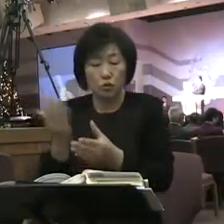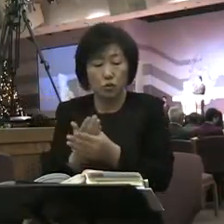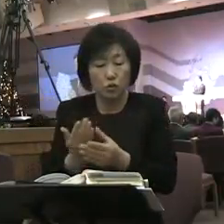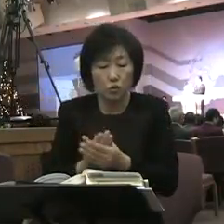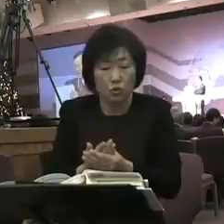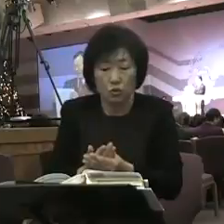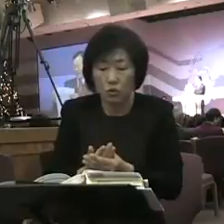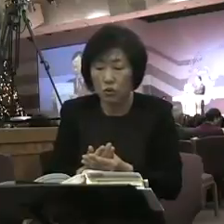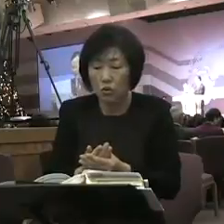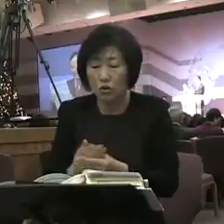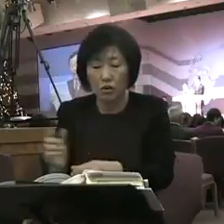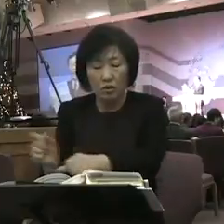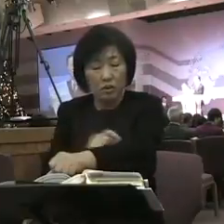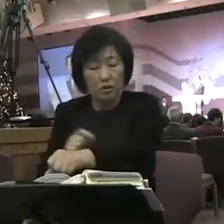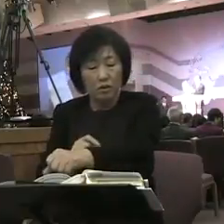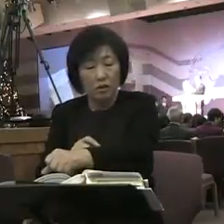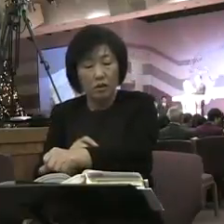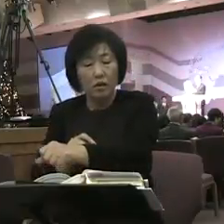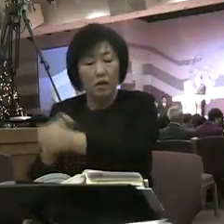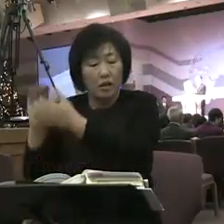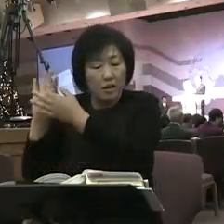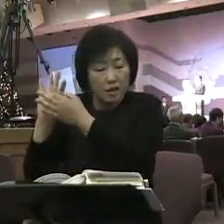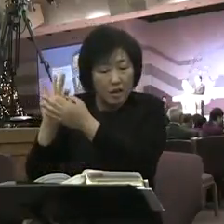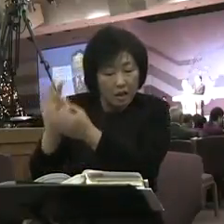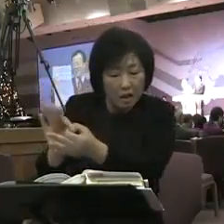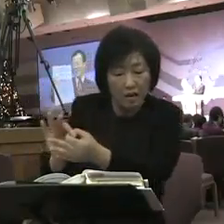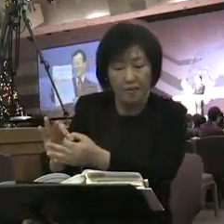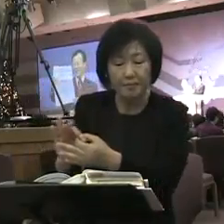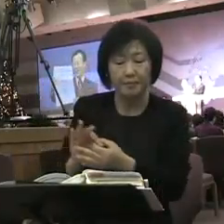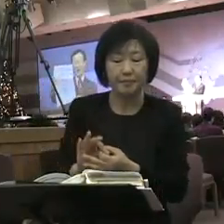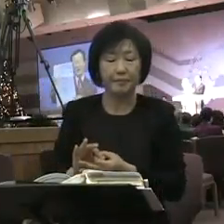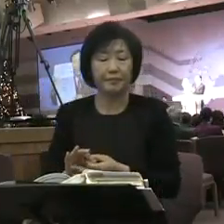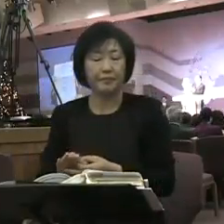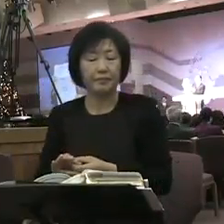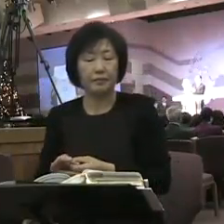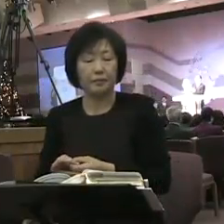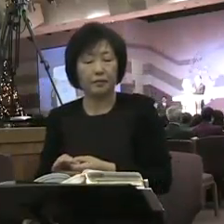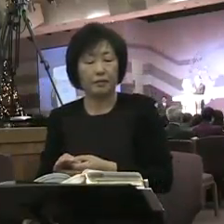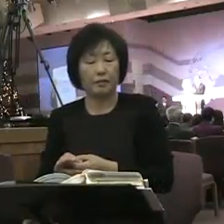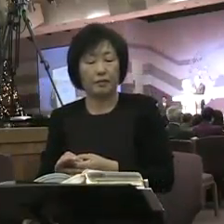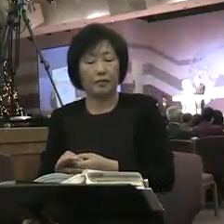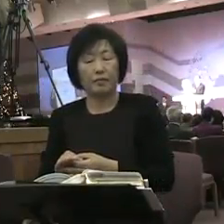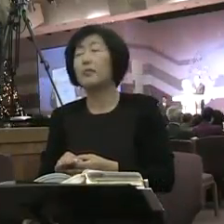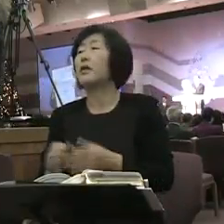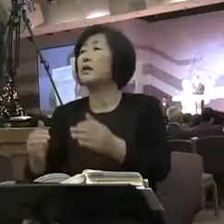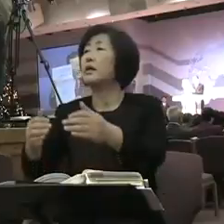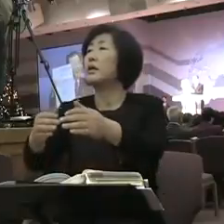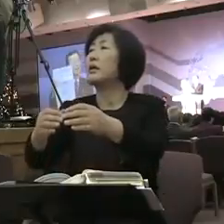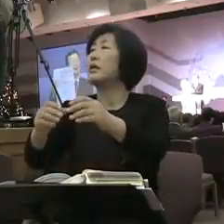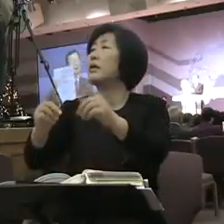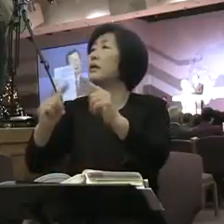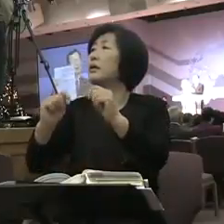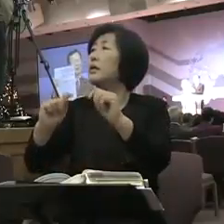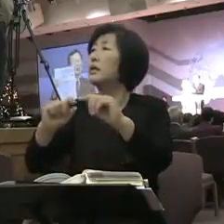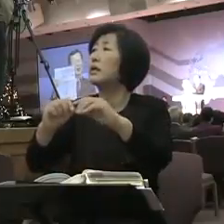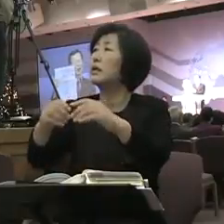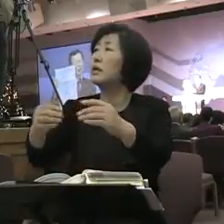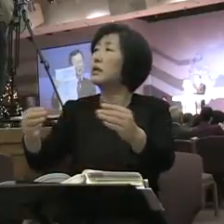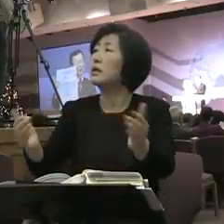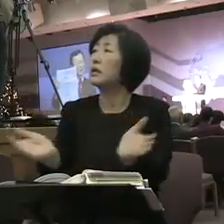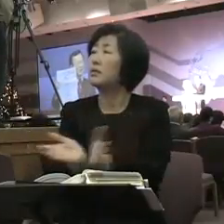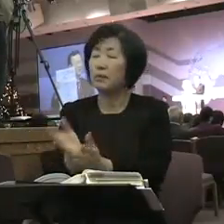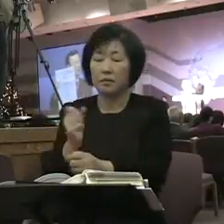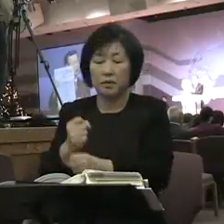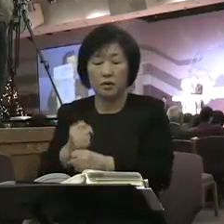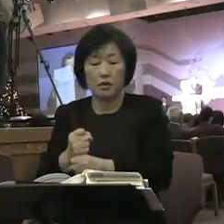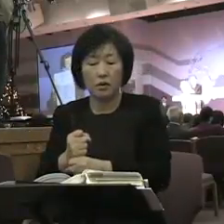우리 특별 특세 내내 2주 동안 우리 이 회보를 만드는 팀이 매일 만들어주셨고